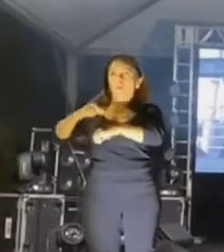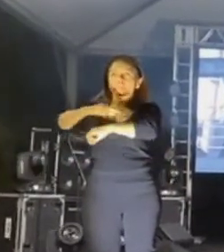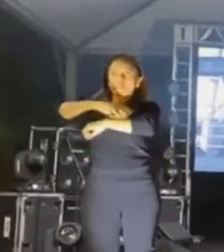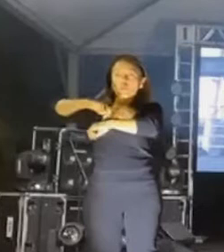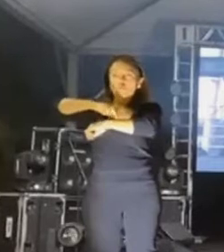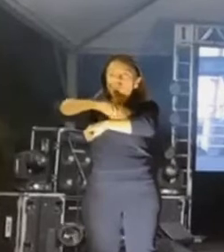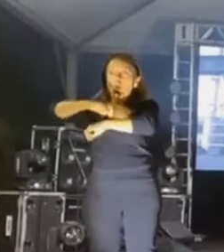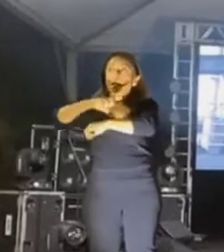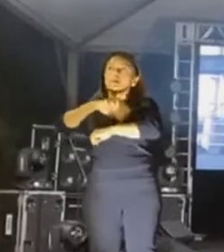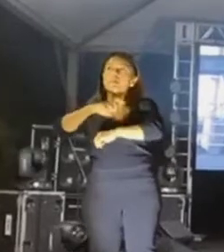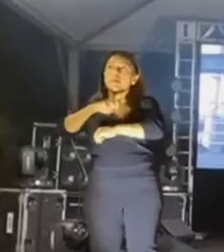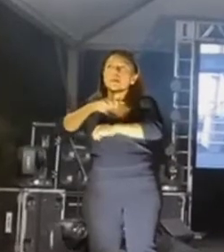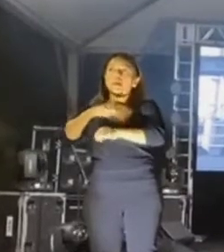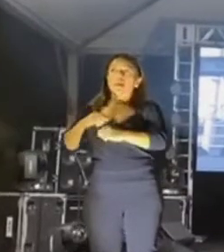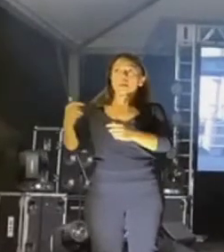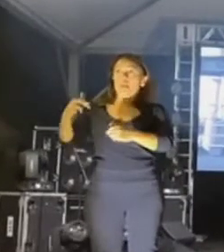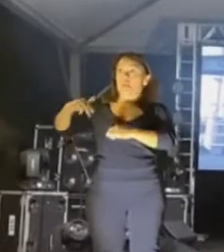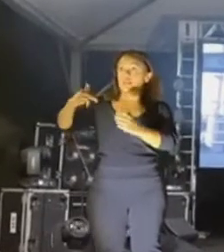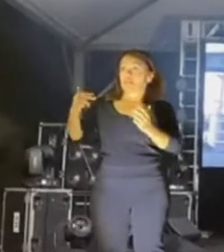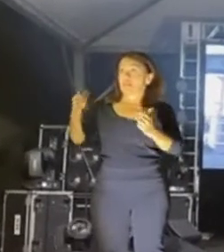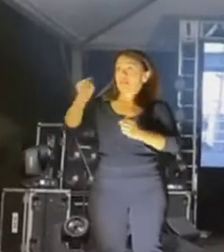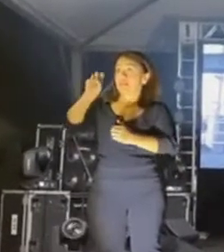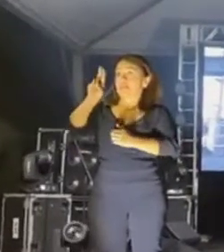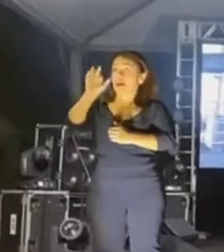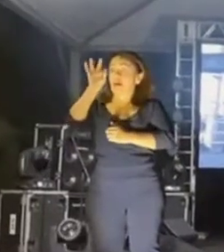passinho, shuffle, hustle,